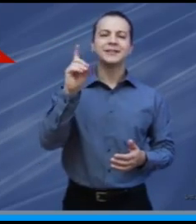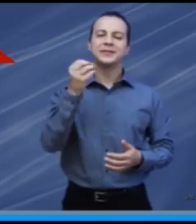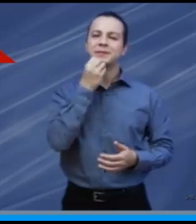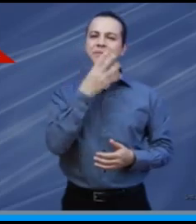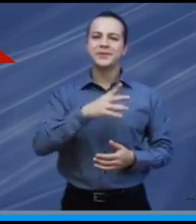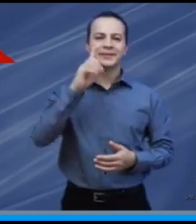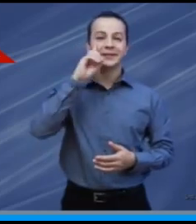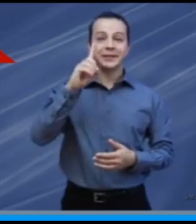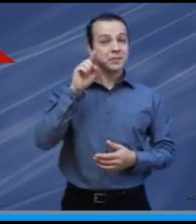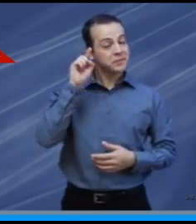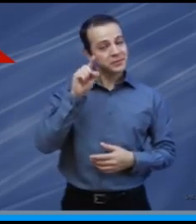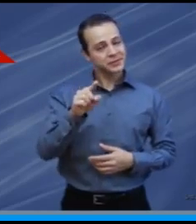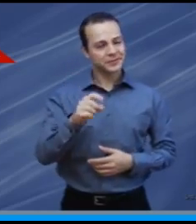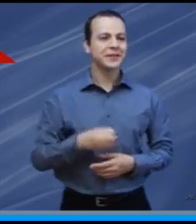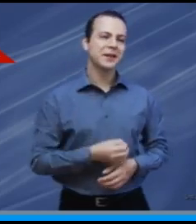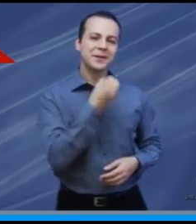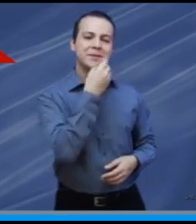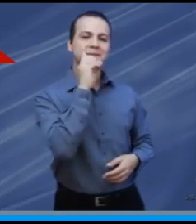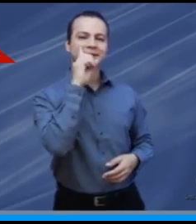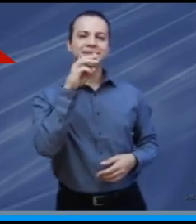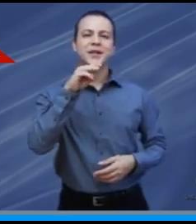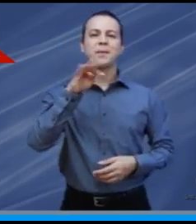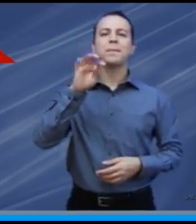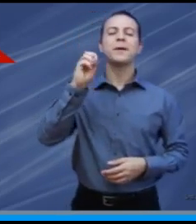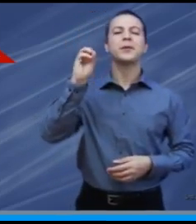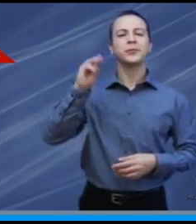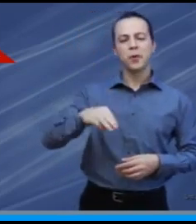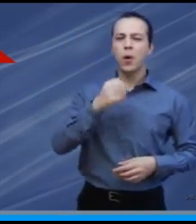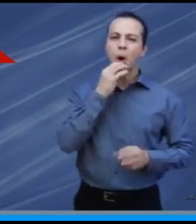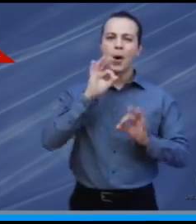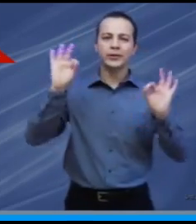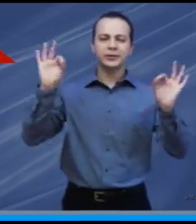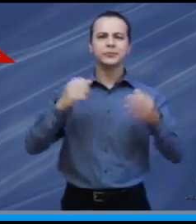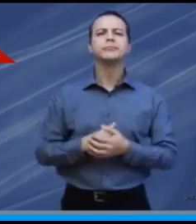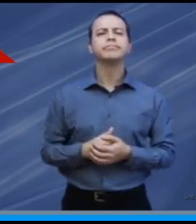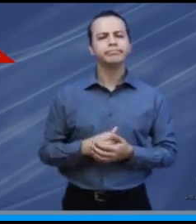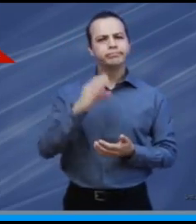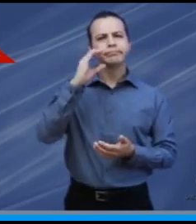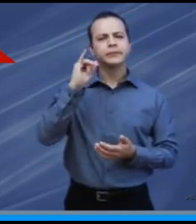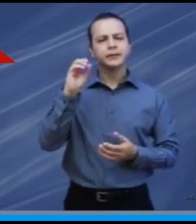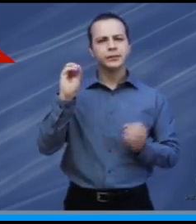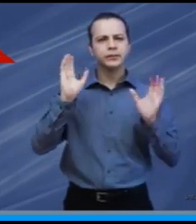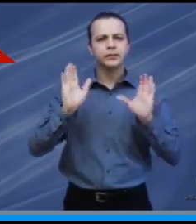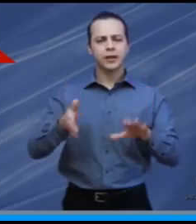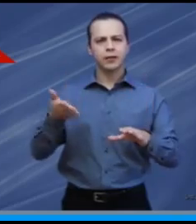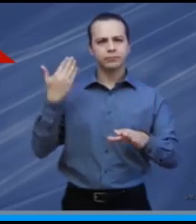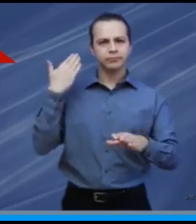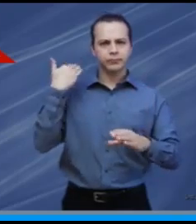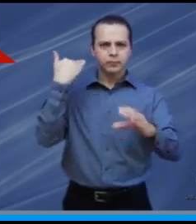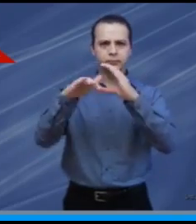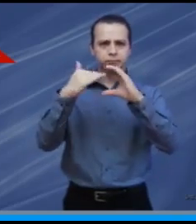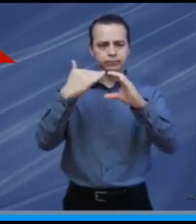Cid Torquato, bom dia para você. Bom dia, Milton, como vai? Tudo ótimo. Cid, a gente recebeu aqui